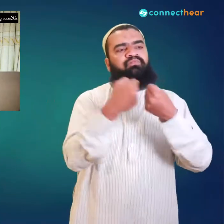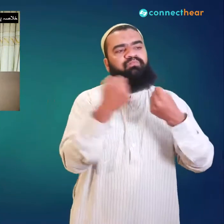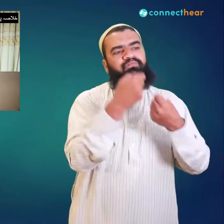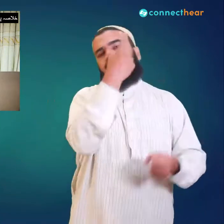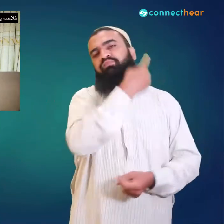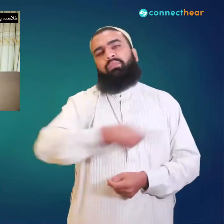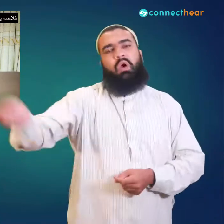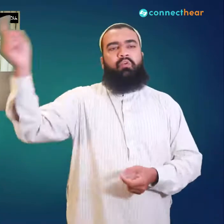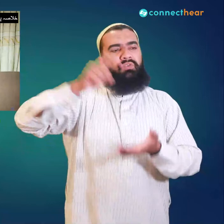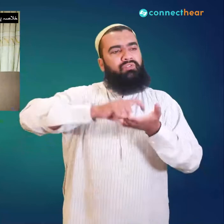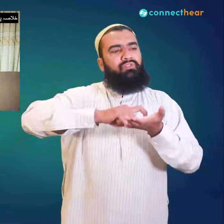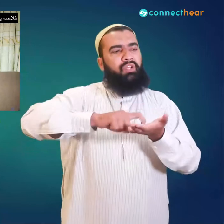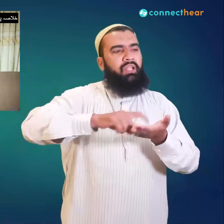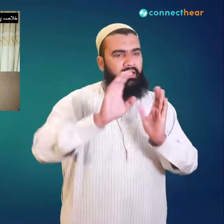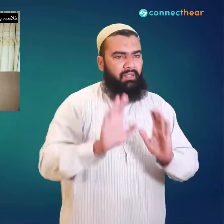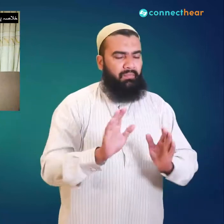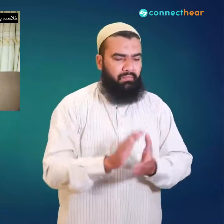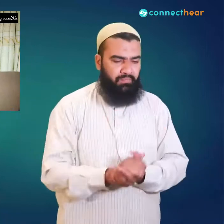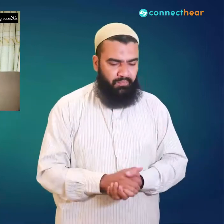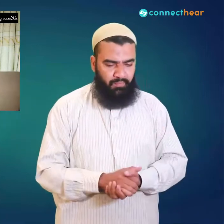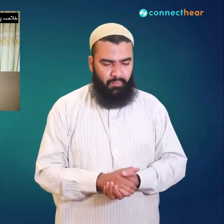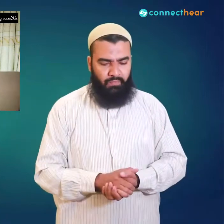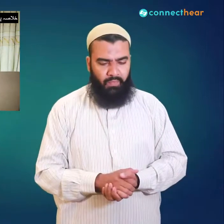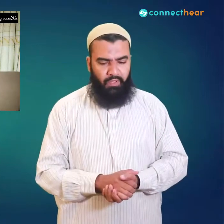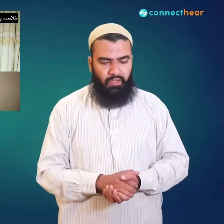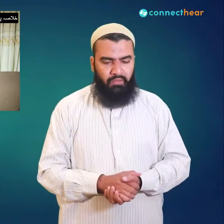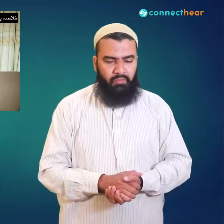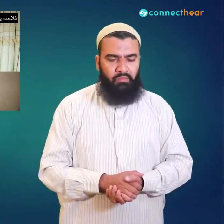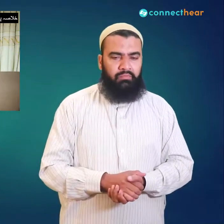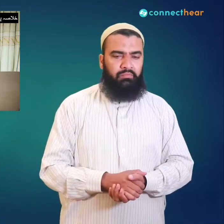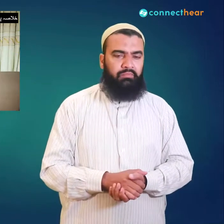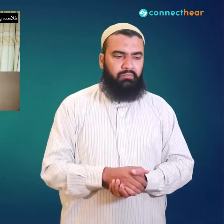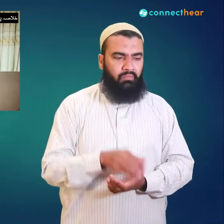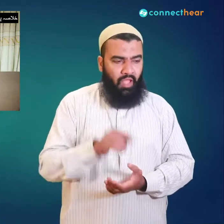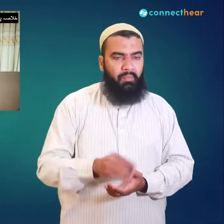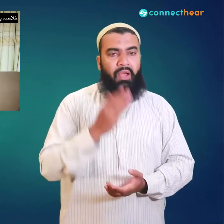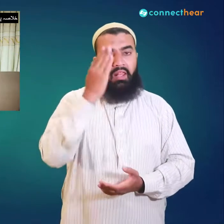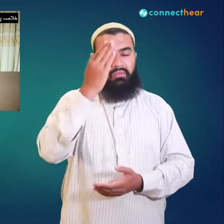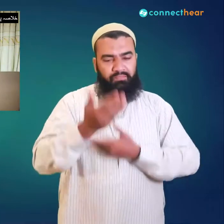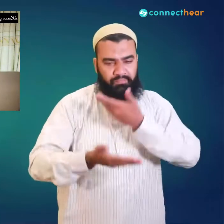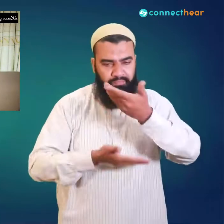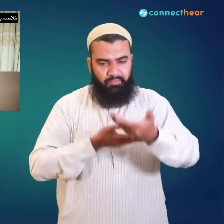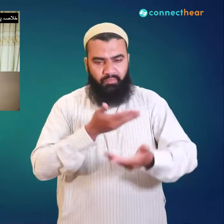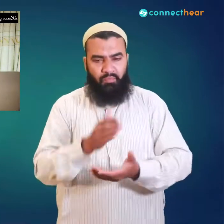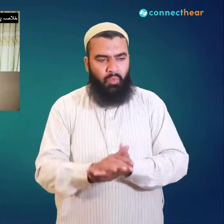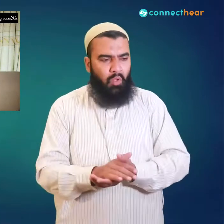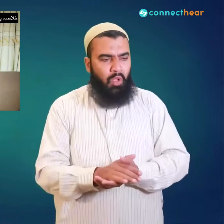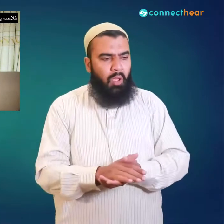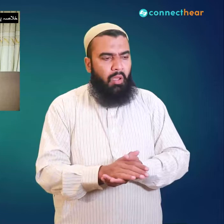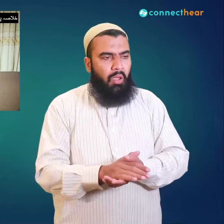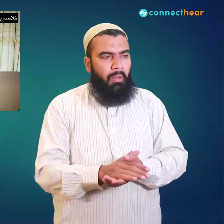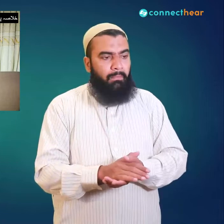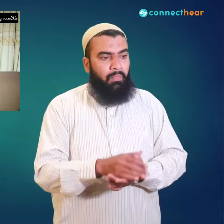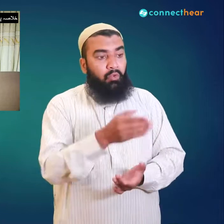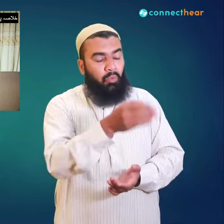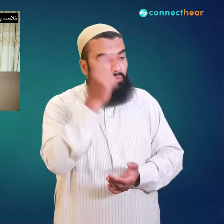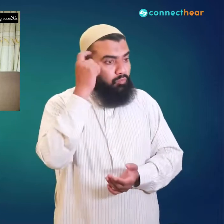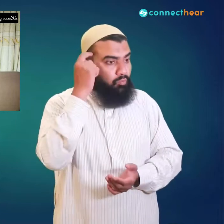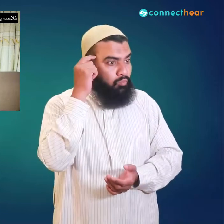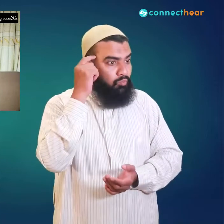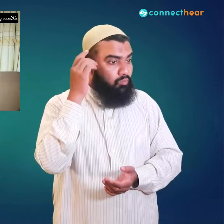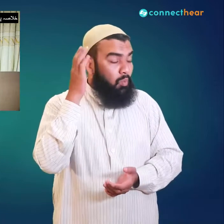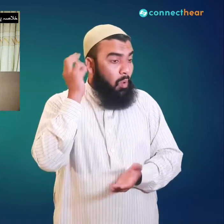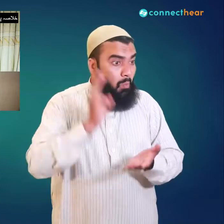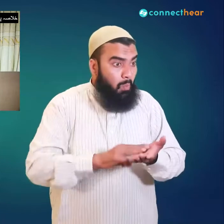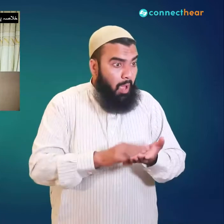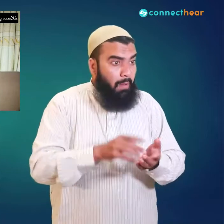کہ تمہارے اندر کچھ ضعف ہے، کمزوری ہے، اس لیے اب اپنے سے 2 گنا اگر دشمن ہو